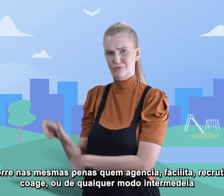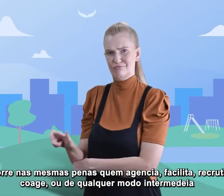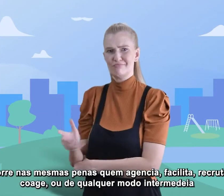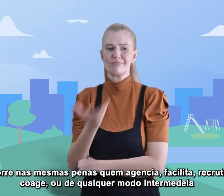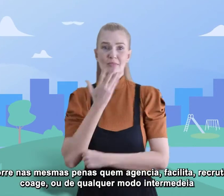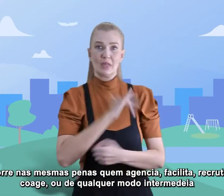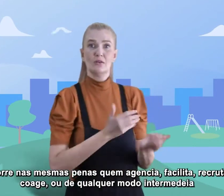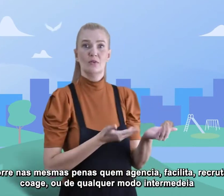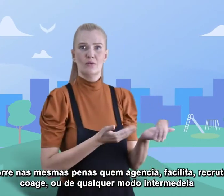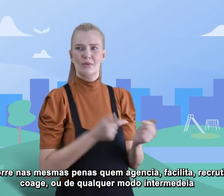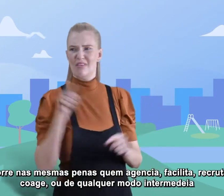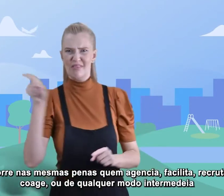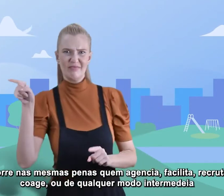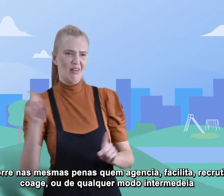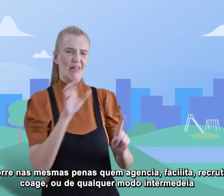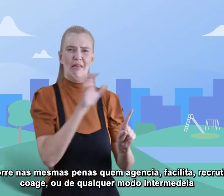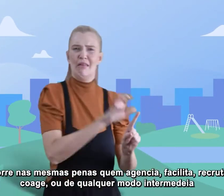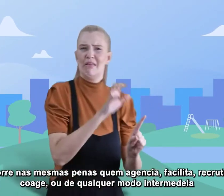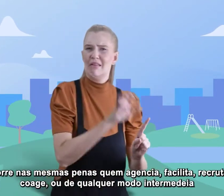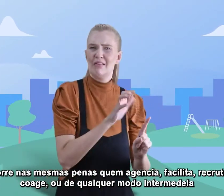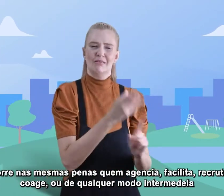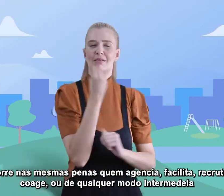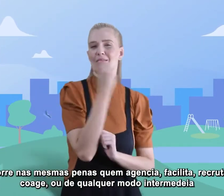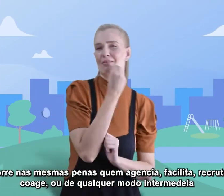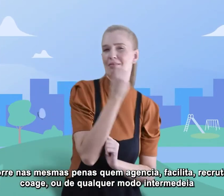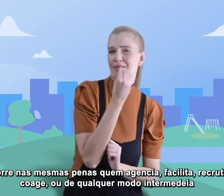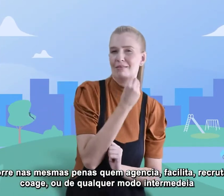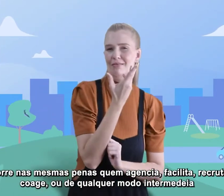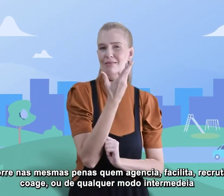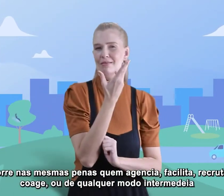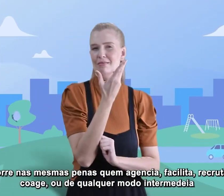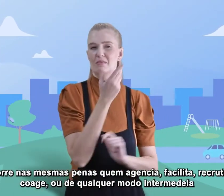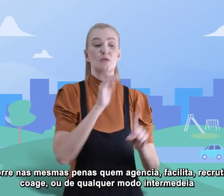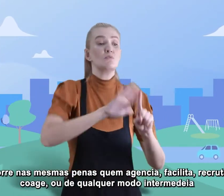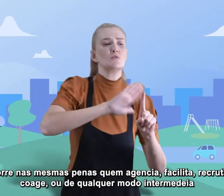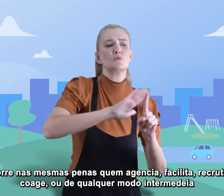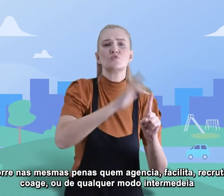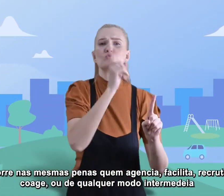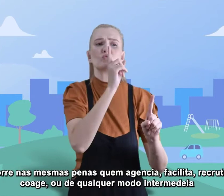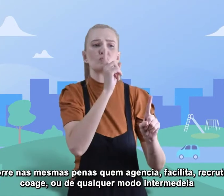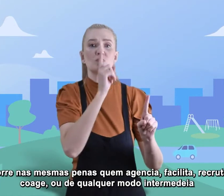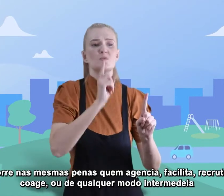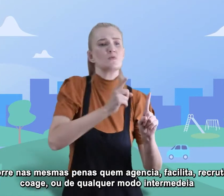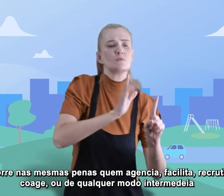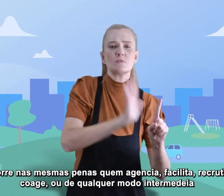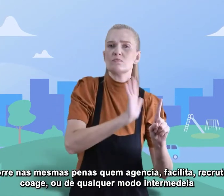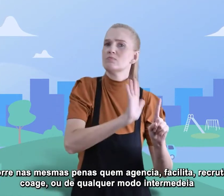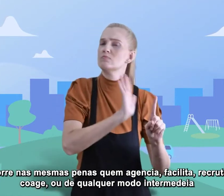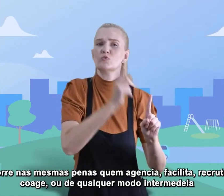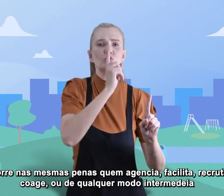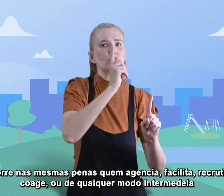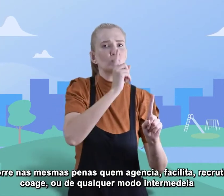Incorre nas mesmas penas quem agencia, facilita, recruta,